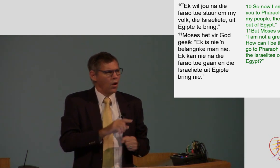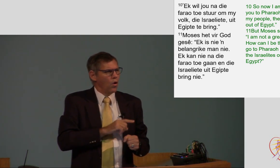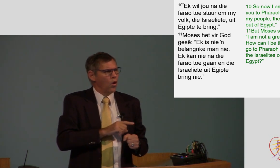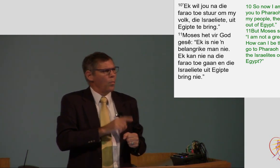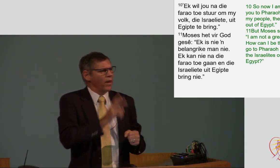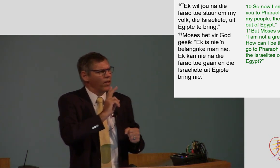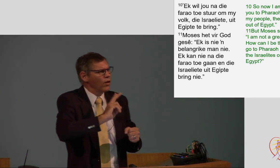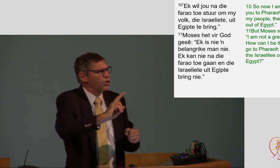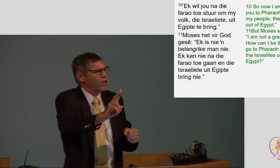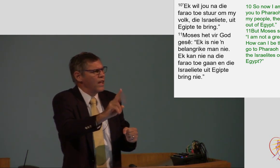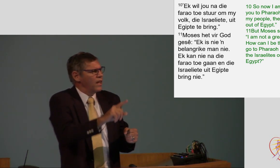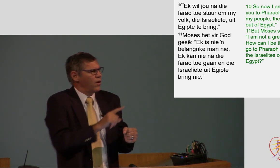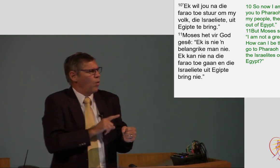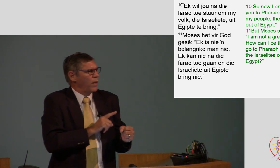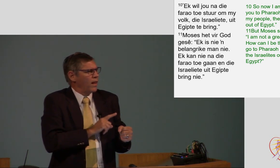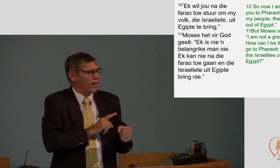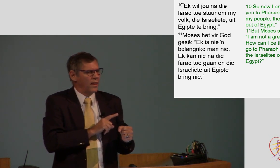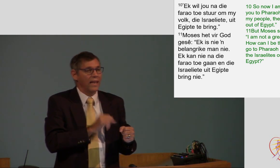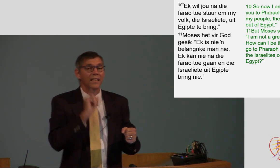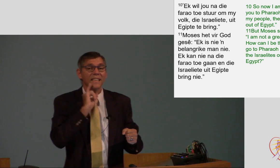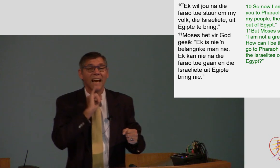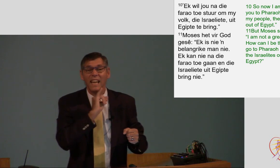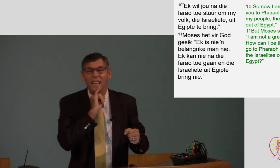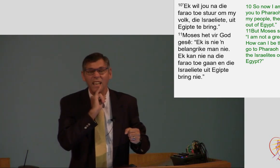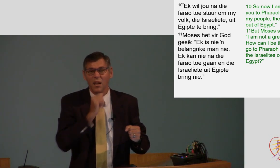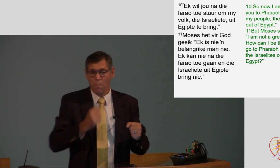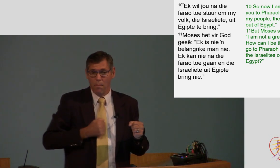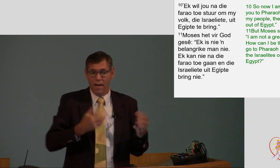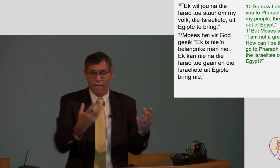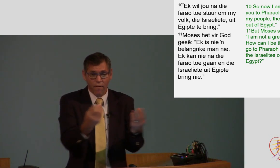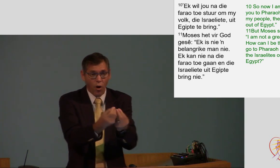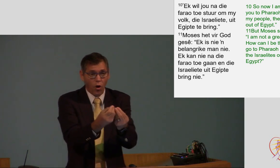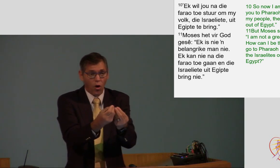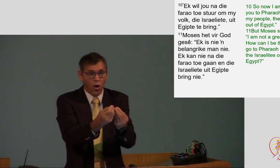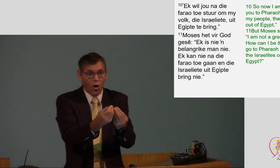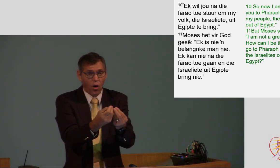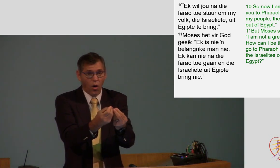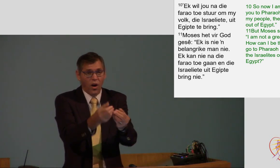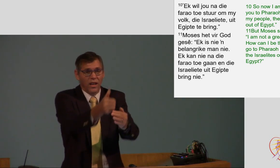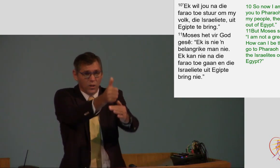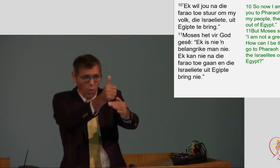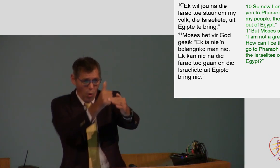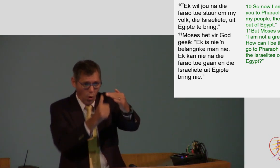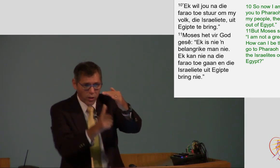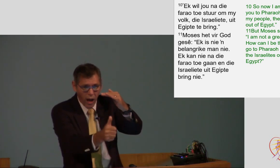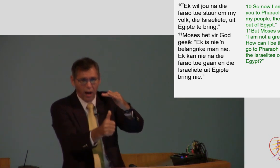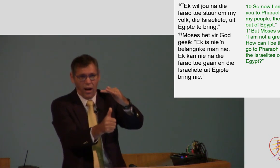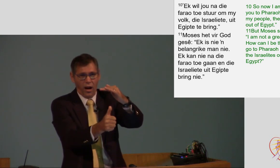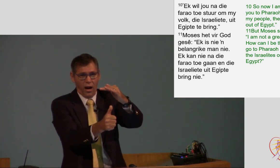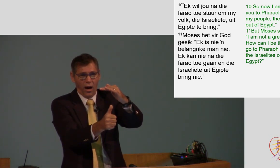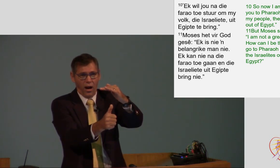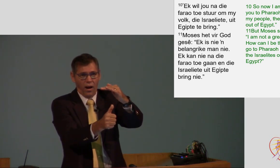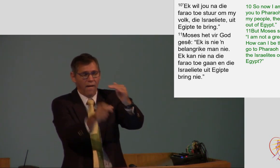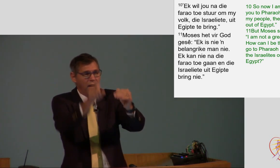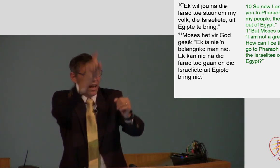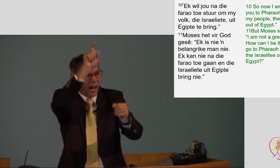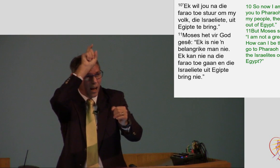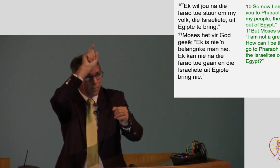Hoekom ek wil jou stuur? Omdat die Israeliete, my volk, is onder Egiptenaar